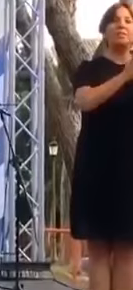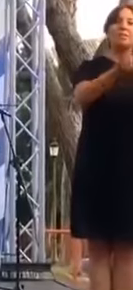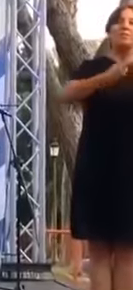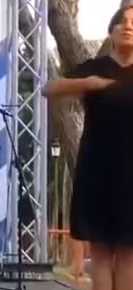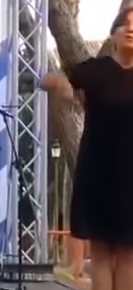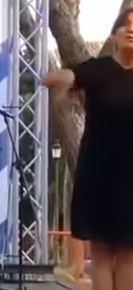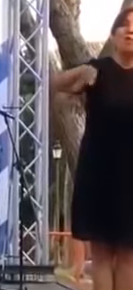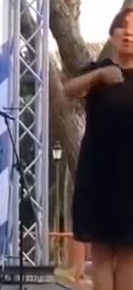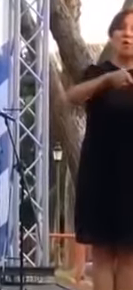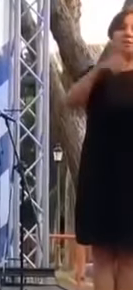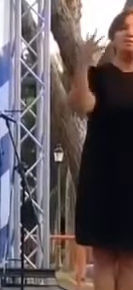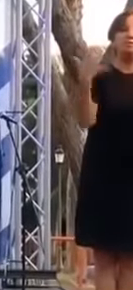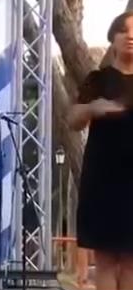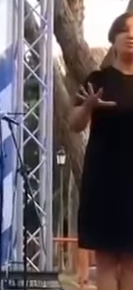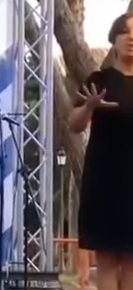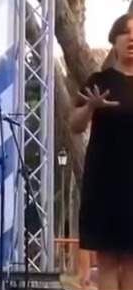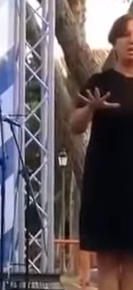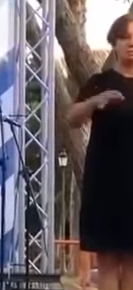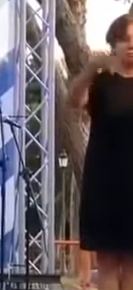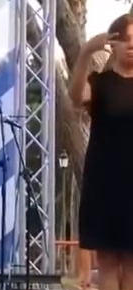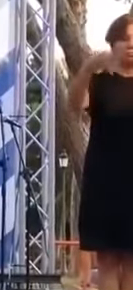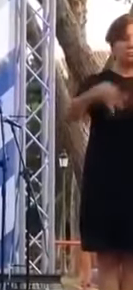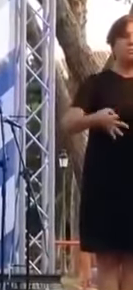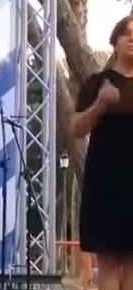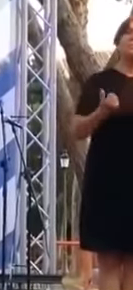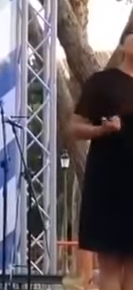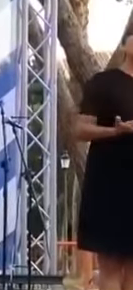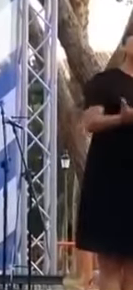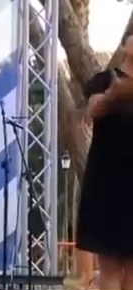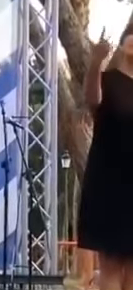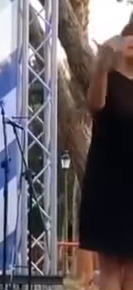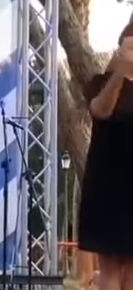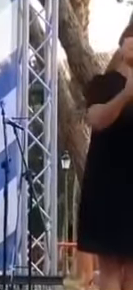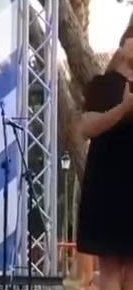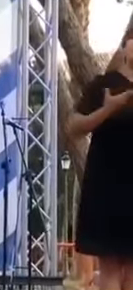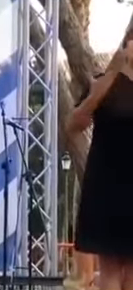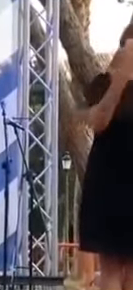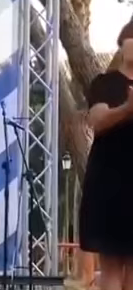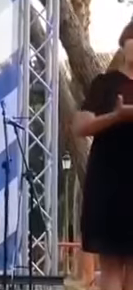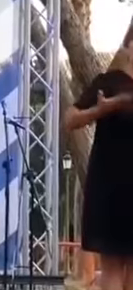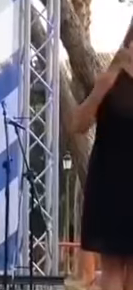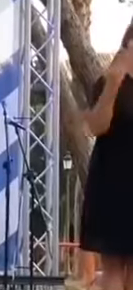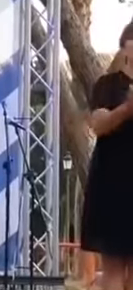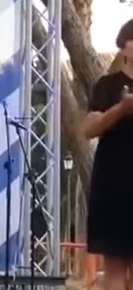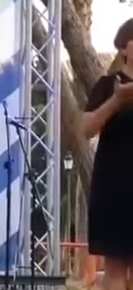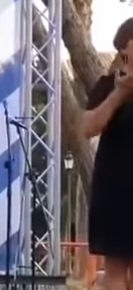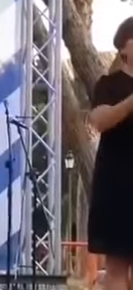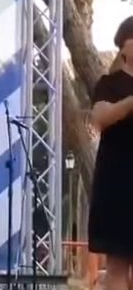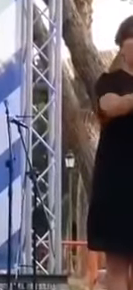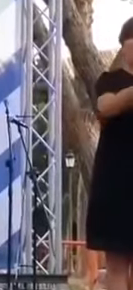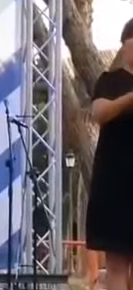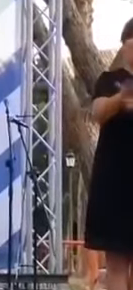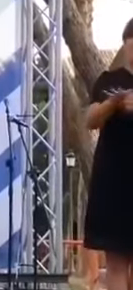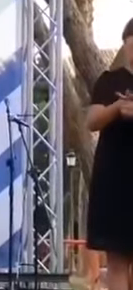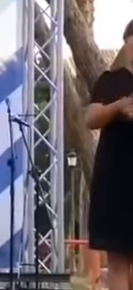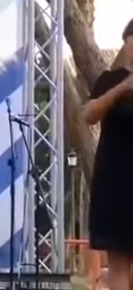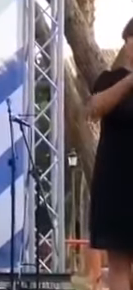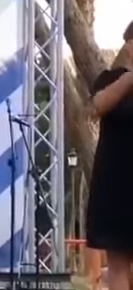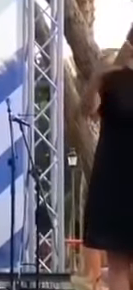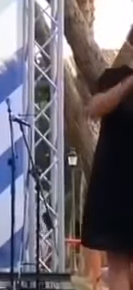siamo stati noi che abbiamo formalizzato centinaia di proposte per aiutare le famiglie,